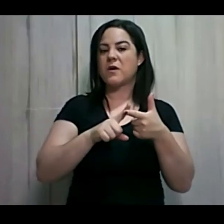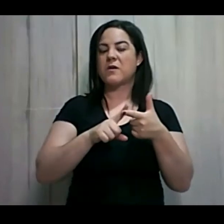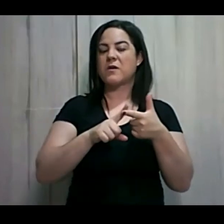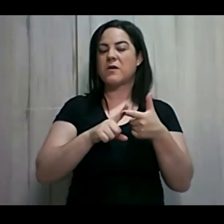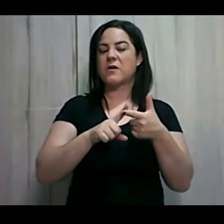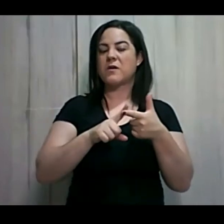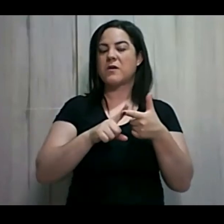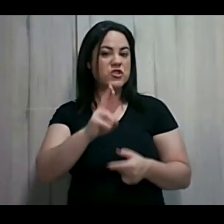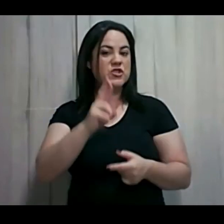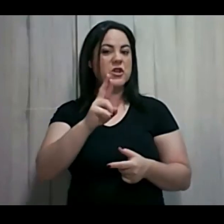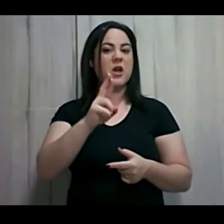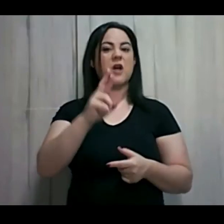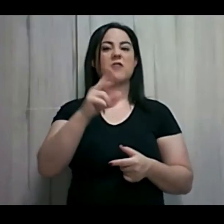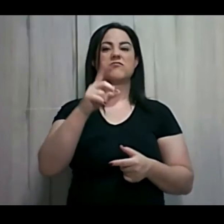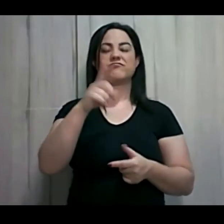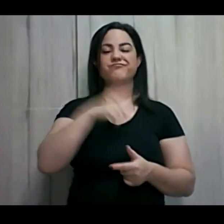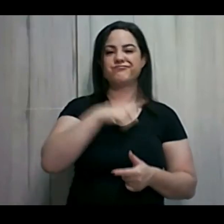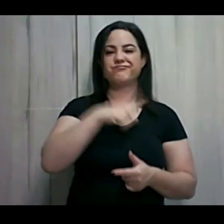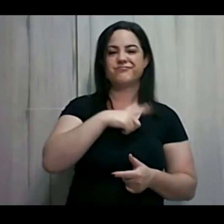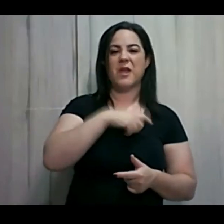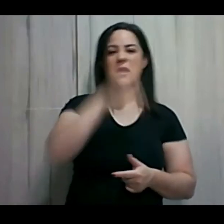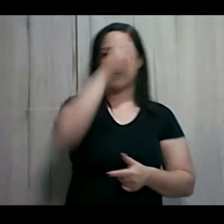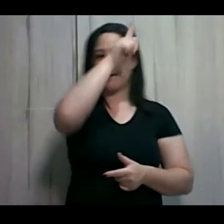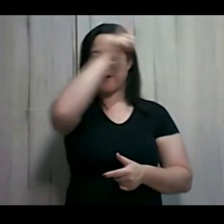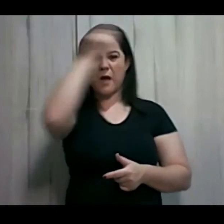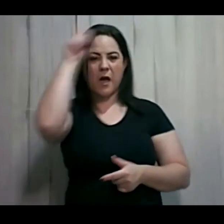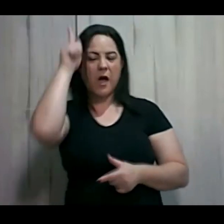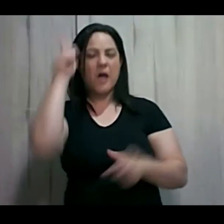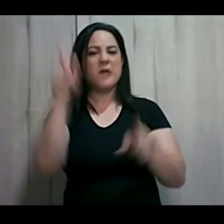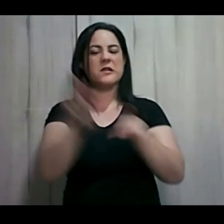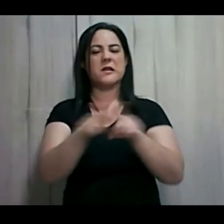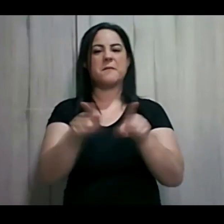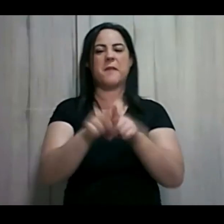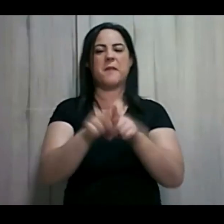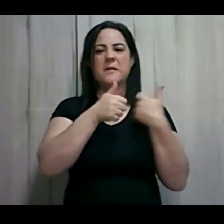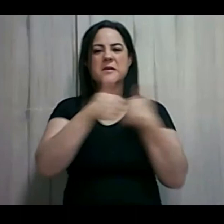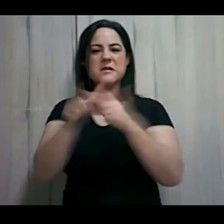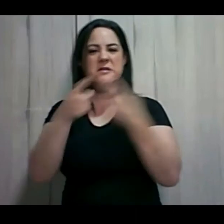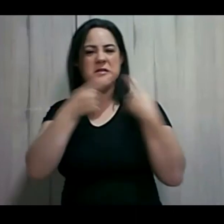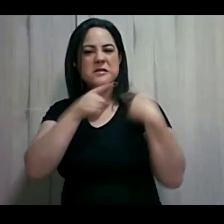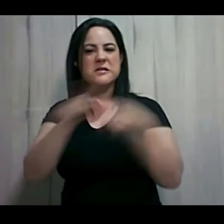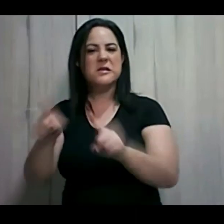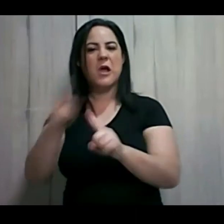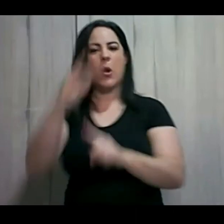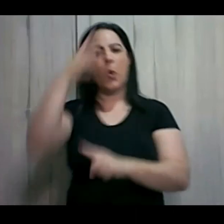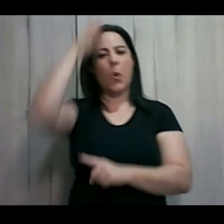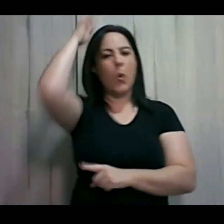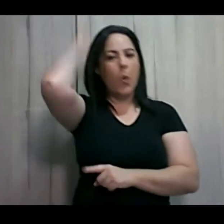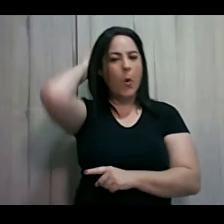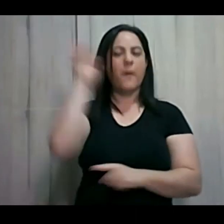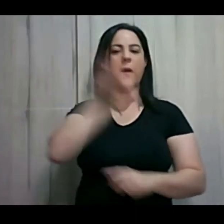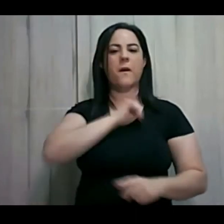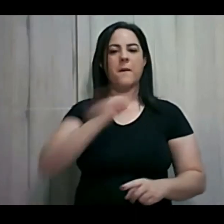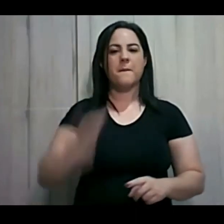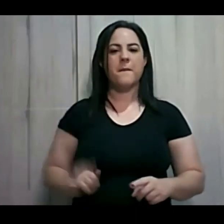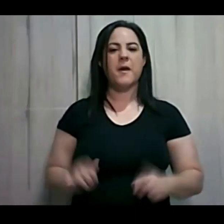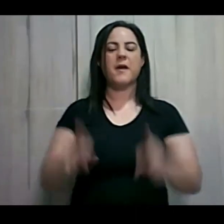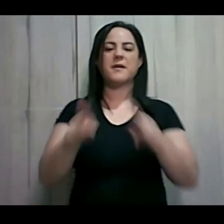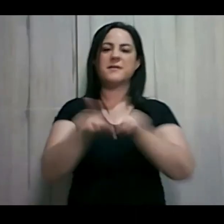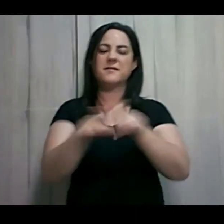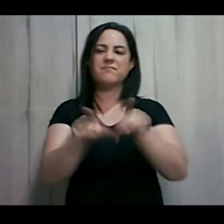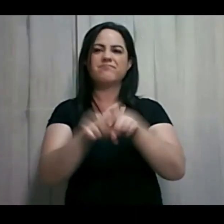pagãs, com a perseguição do Império Romano, a desmotivação dos cristãos, as expectativas frustradas, uma